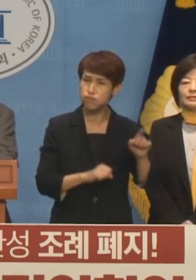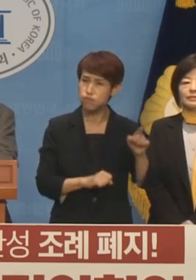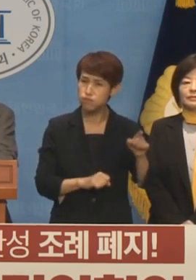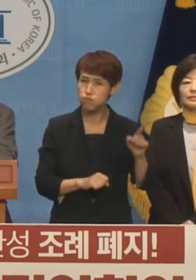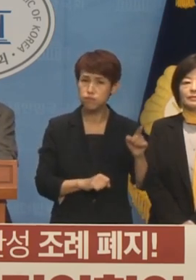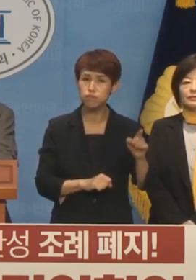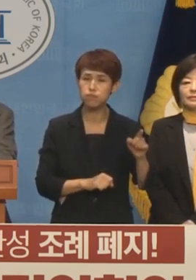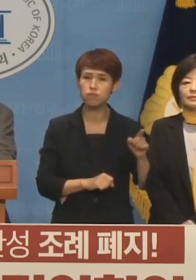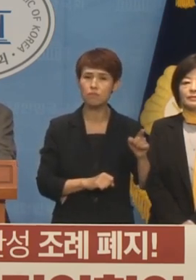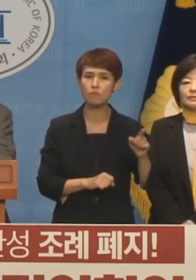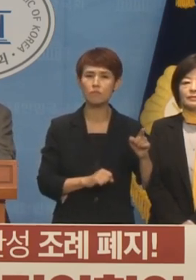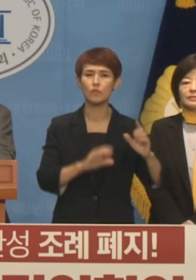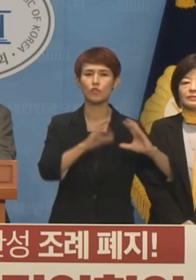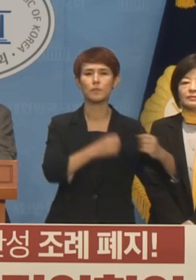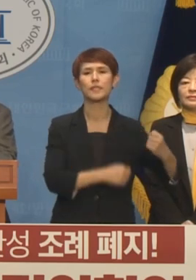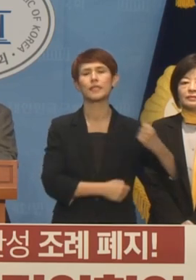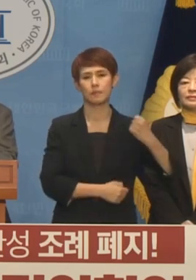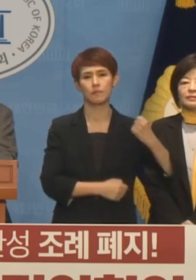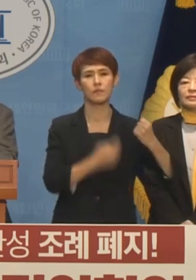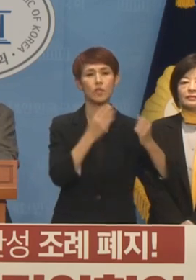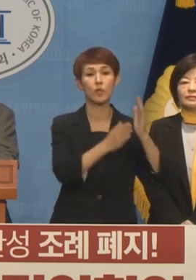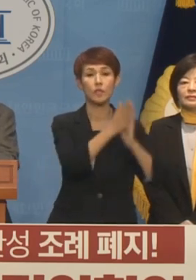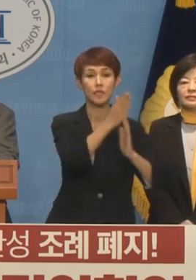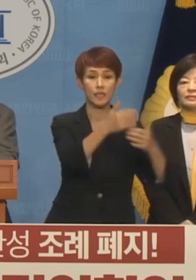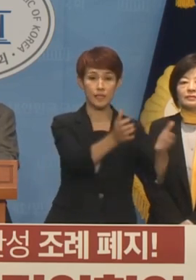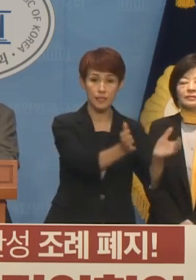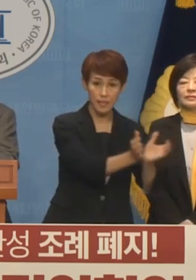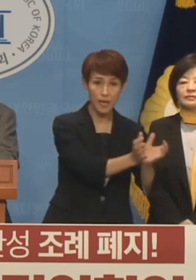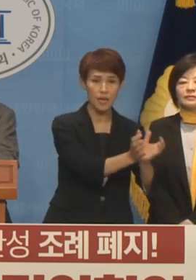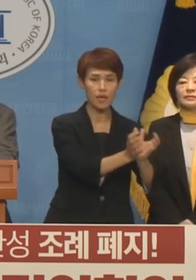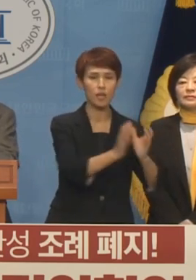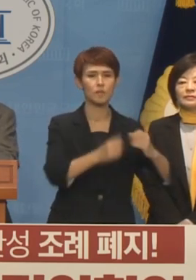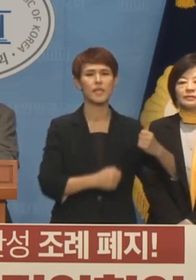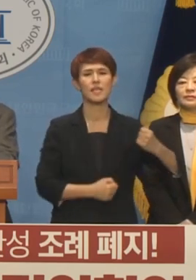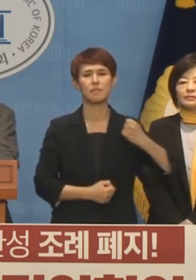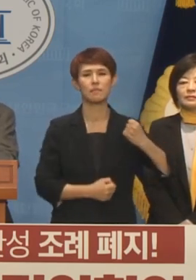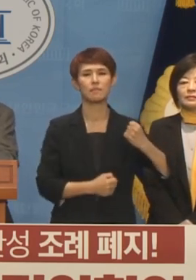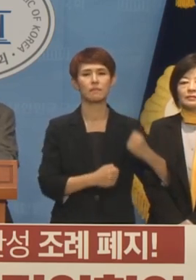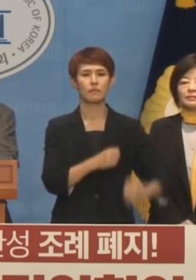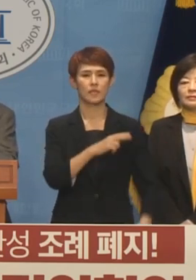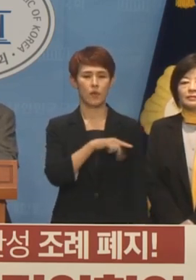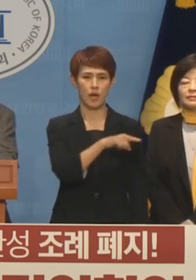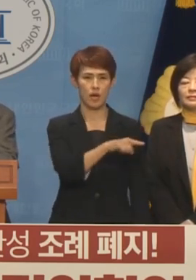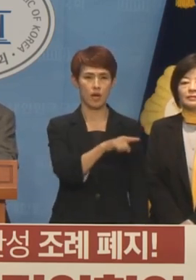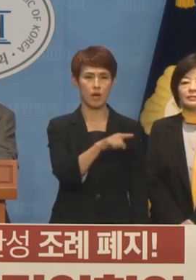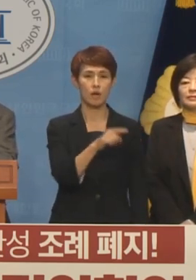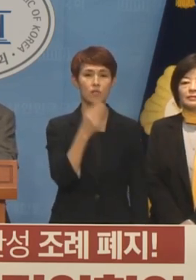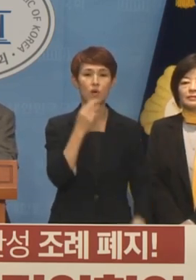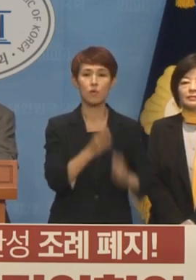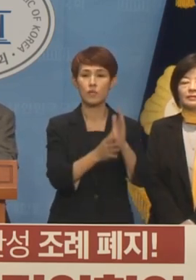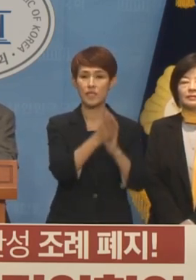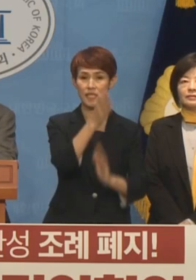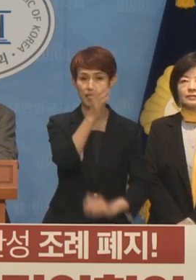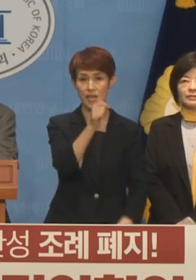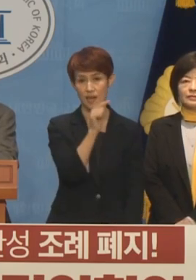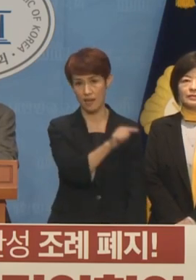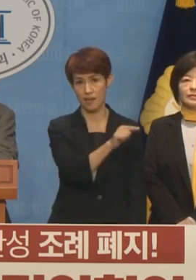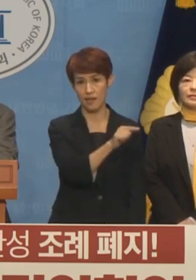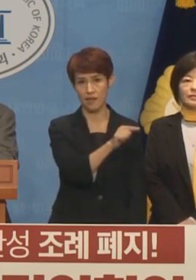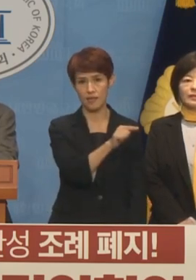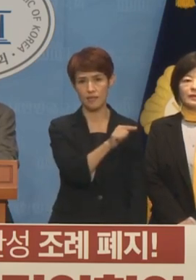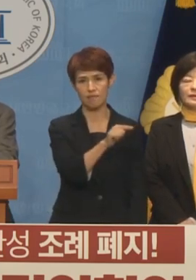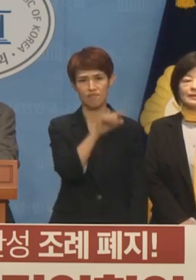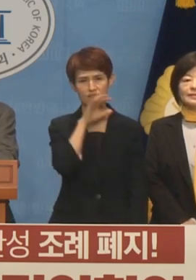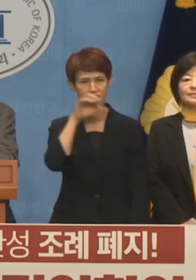내고 있는 국민의힘 서울시당과 국민의힘 서울시의회 그리고 오세훈 서울시장을